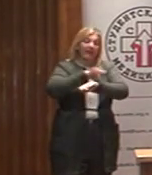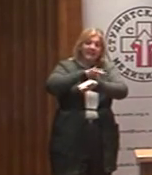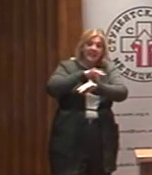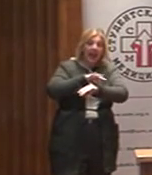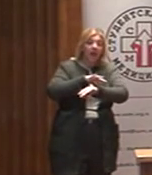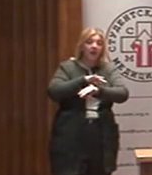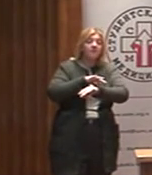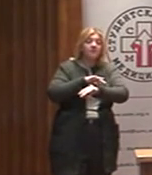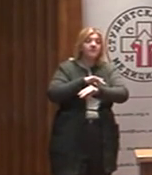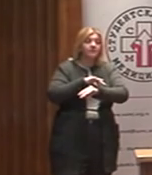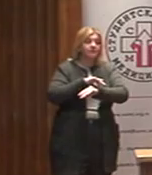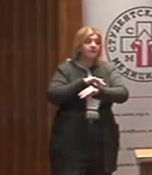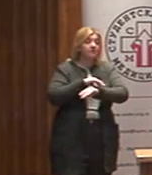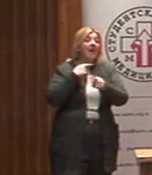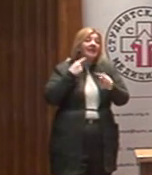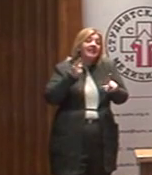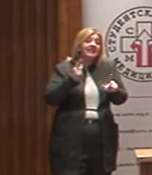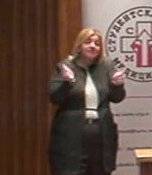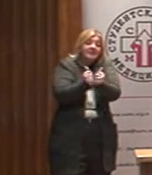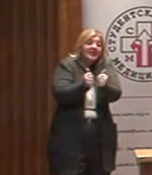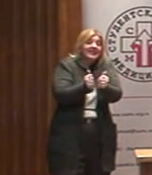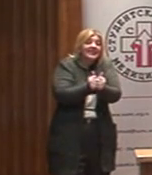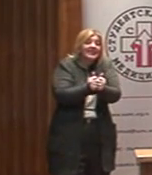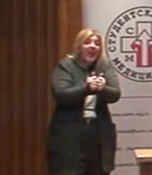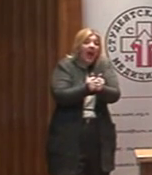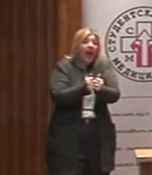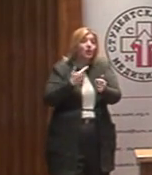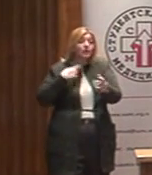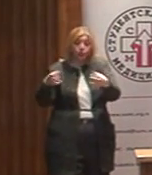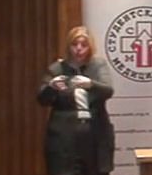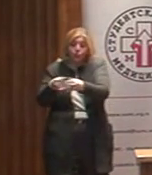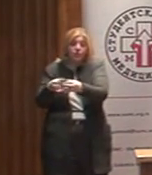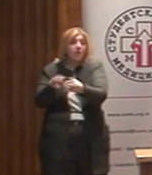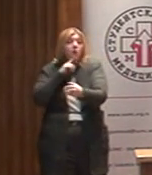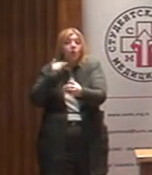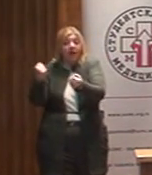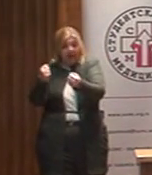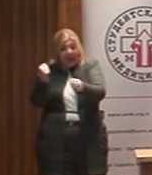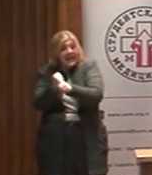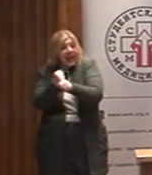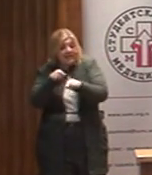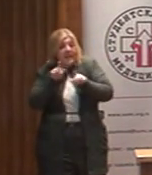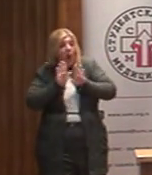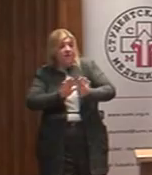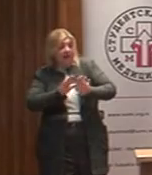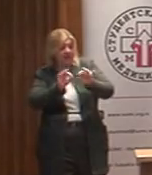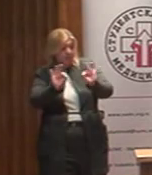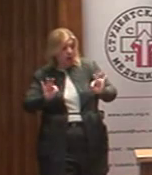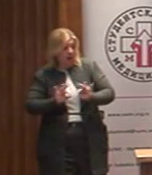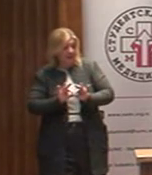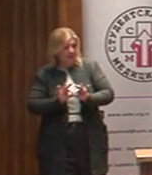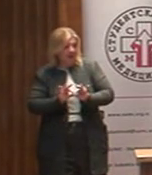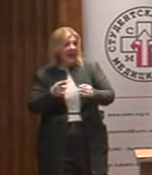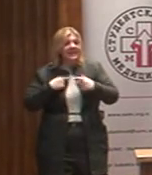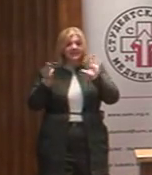medicinara da se zajedno sa bioetičkim društvom i ostalima koji su angažovani na ovom projektu, da se